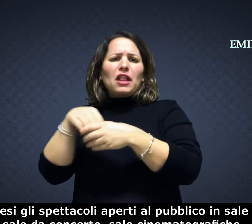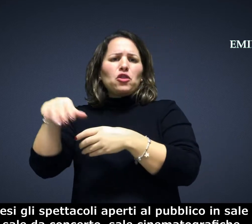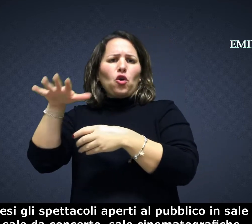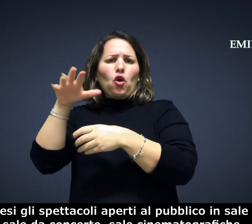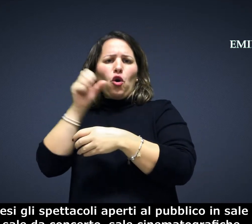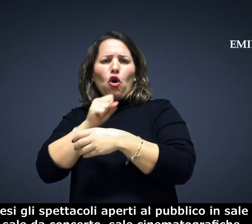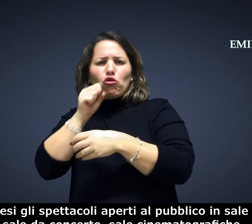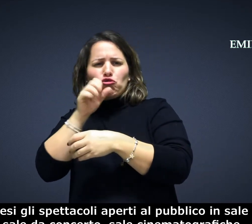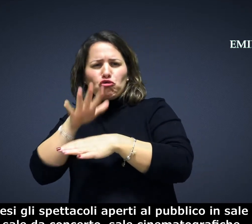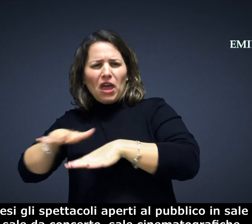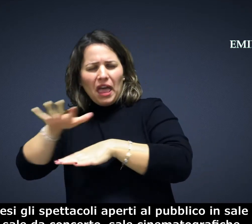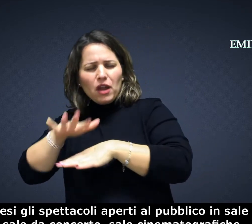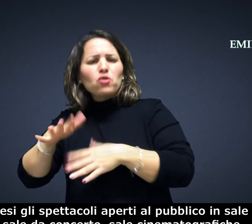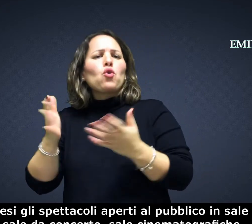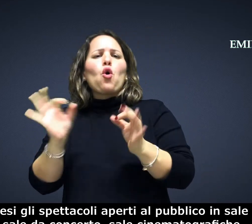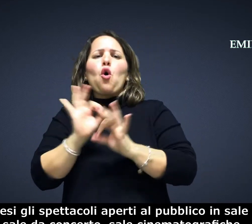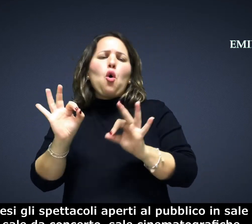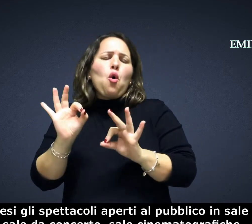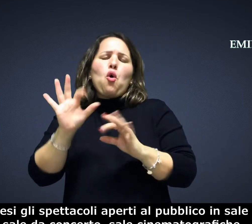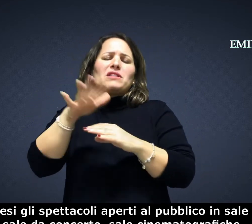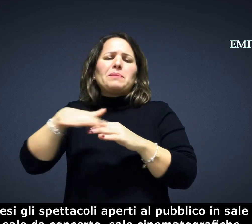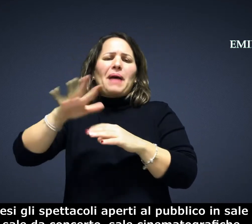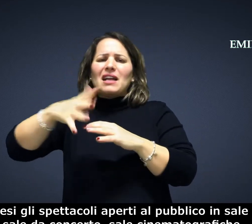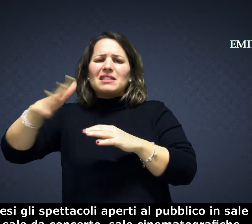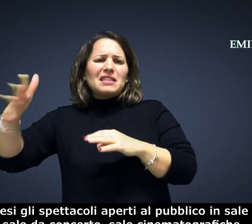sale cinematografiche e in altri spazi anche all'aperto.